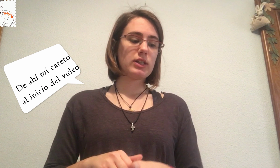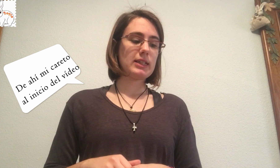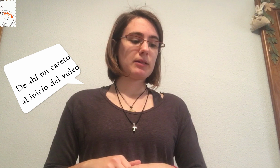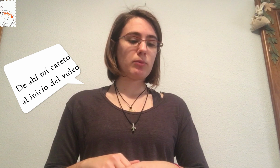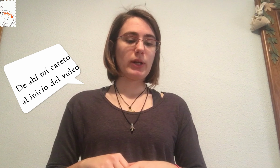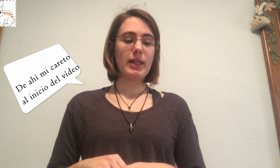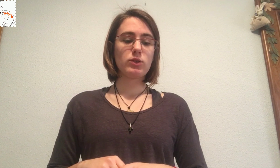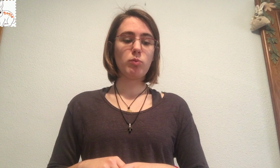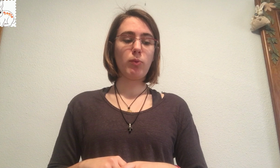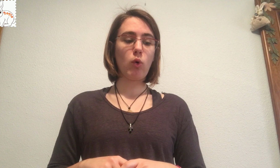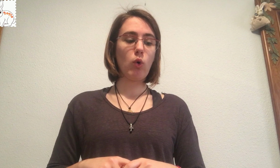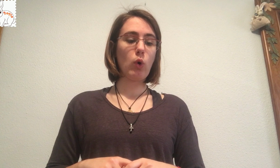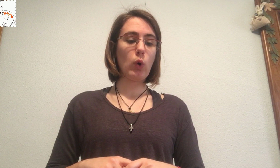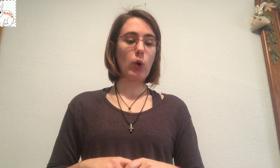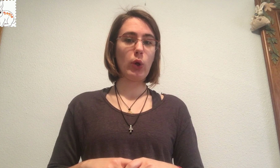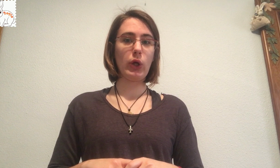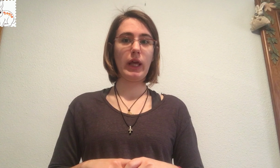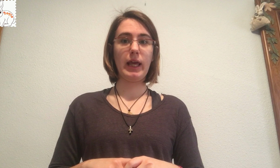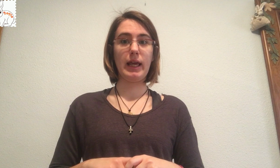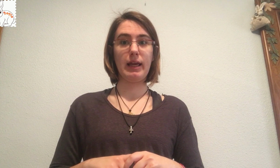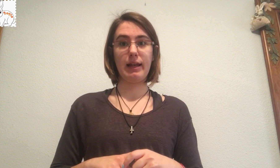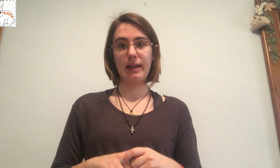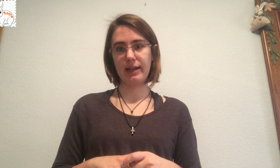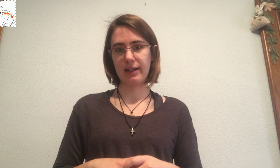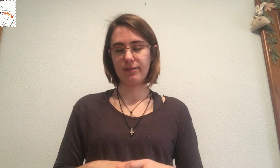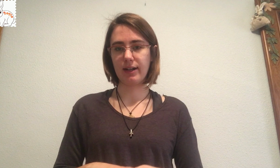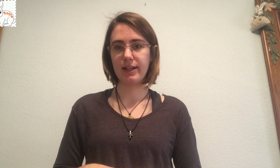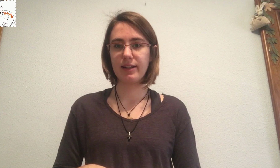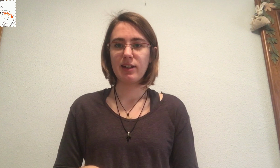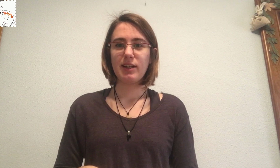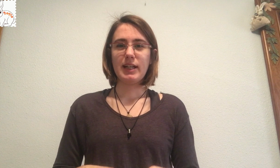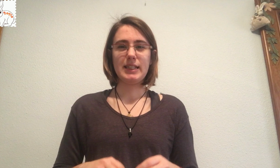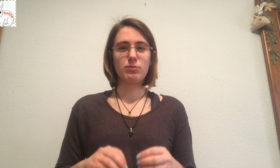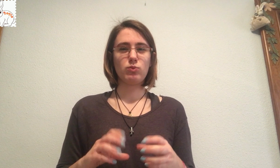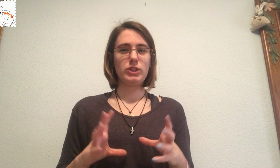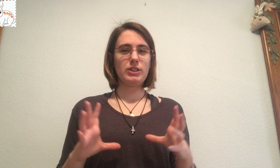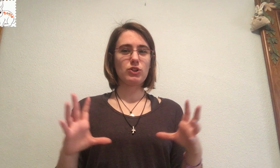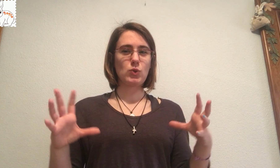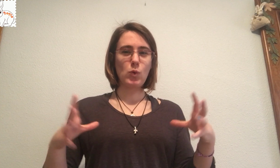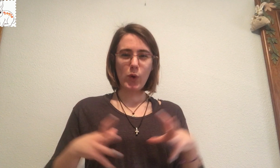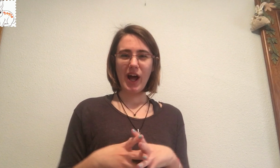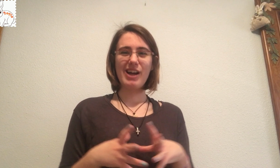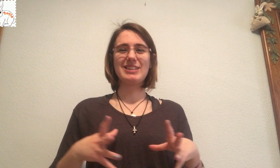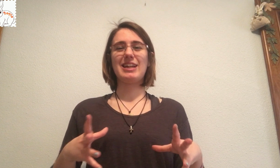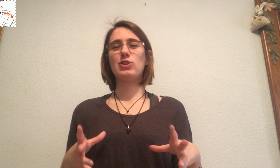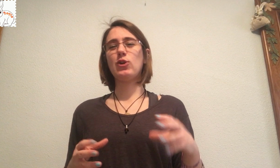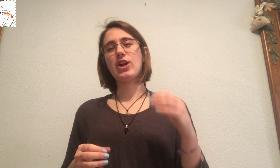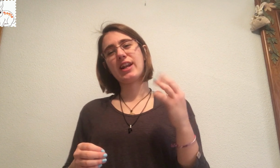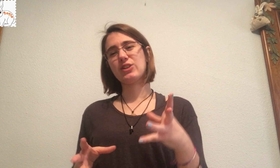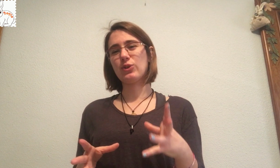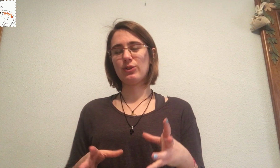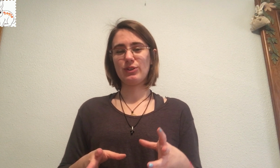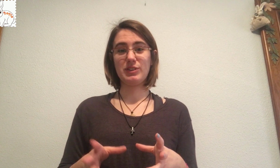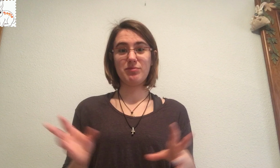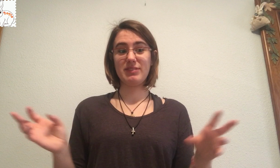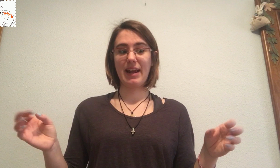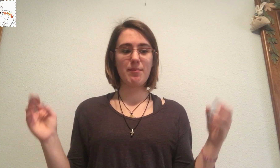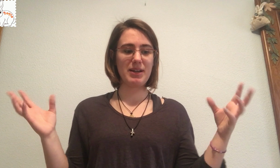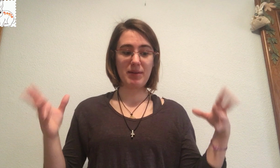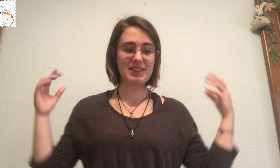que esta temporada es un poco Negra ¿Vale? Es muy oscura Está todo el rato con drama Y más